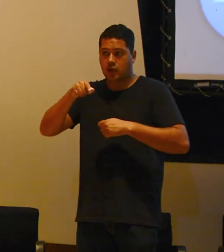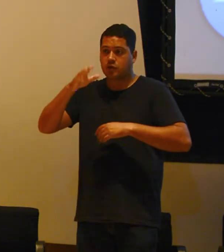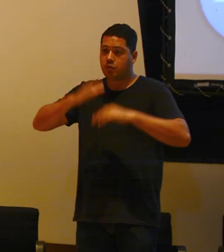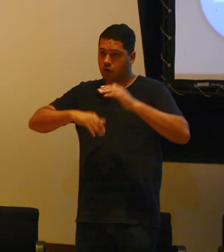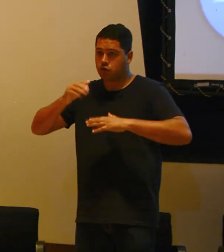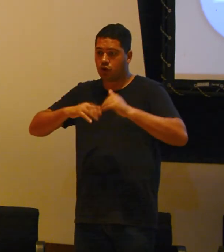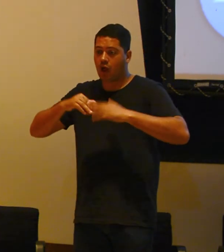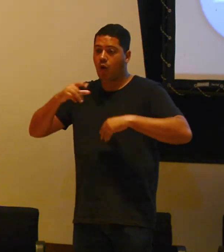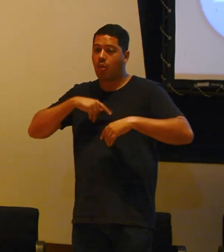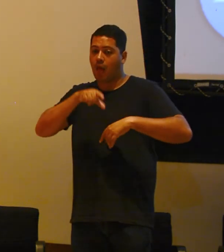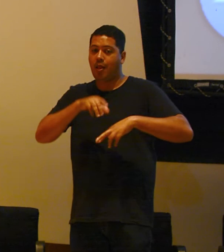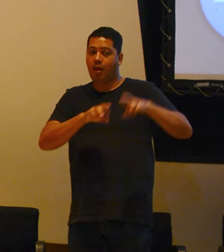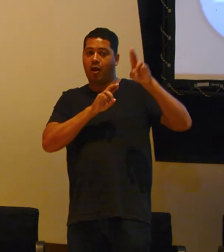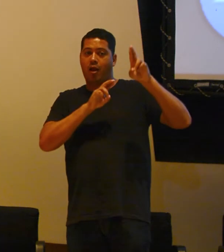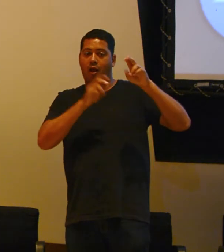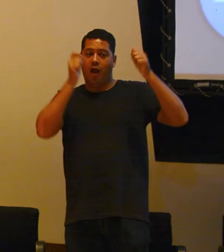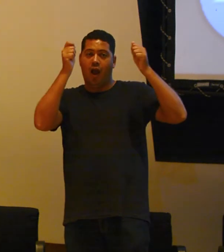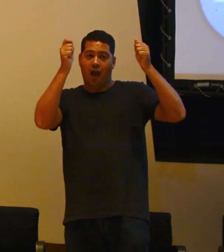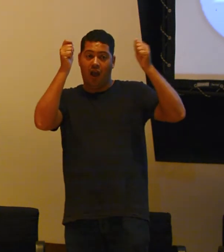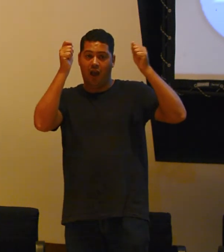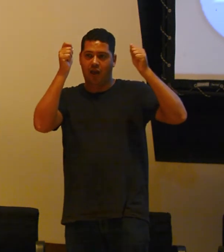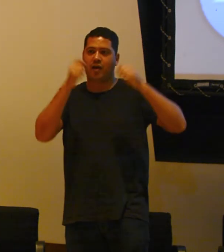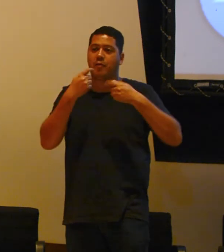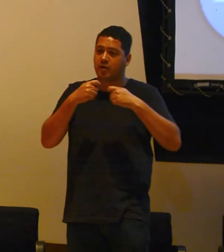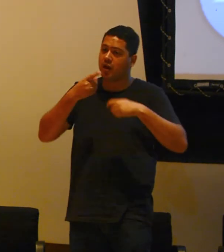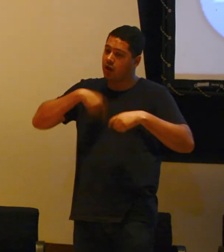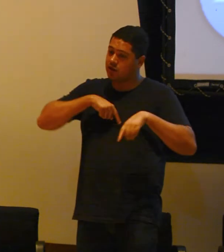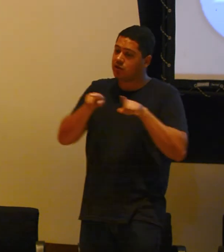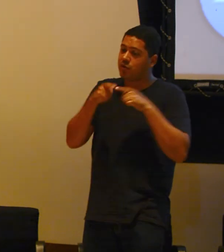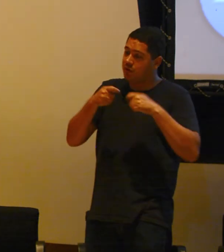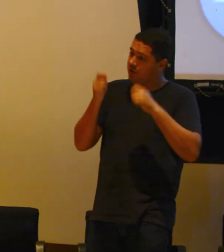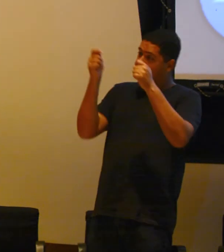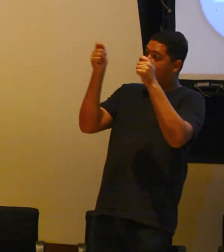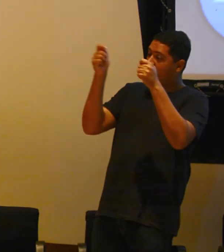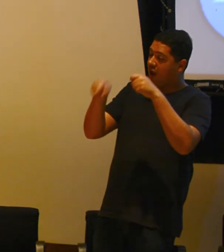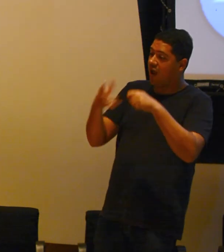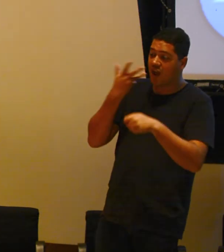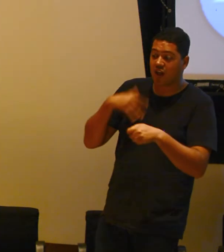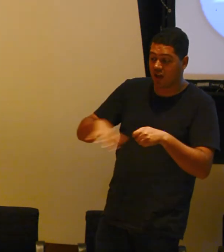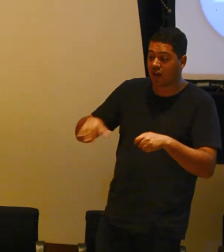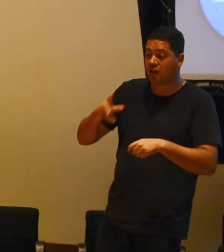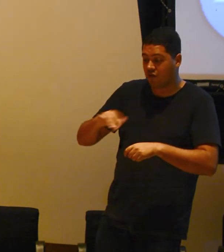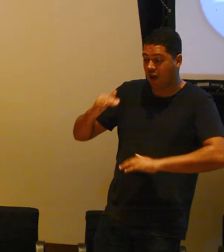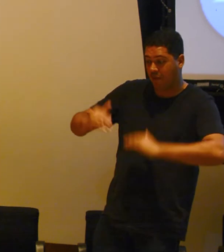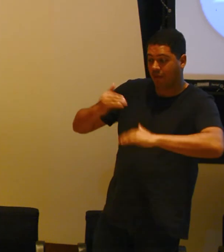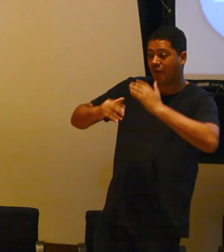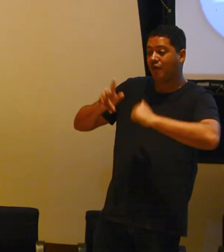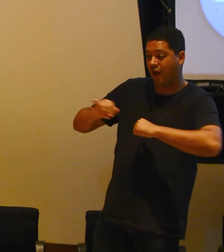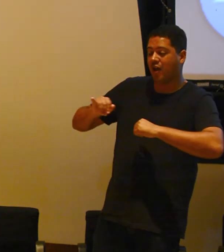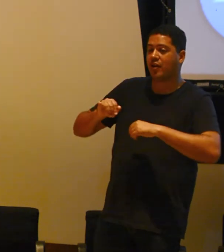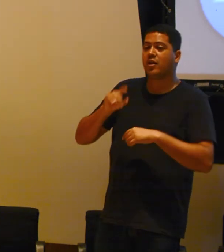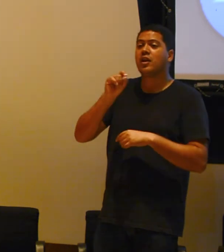torcida, né? Então, nós temos que torcer para essa família e para essa criança, né? Porque quem vai fazer a jogada é a família,